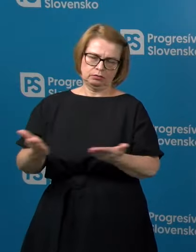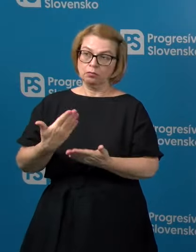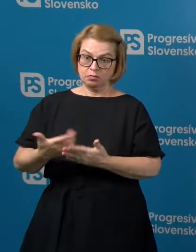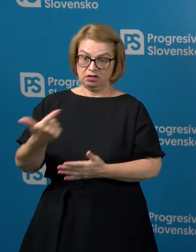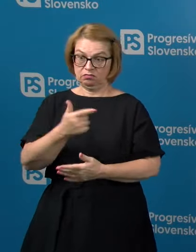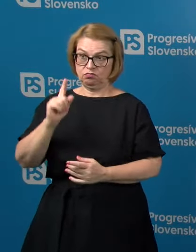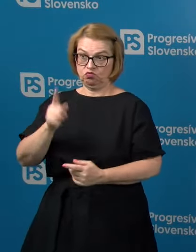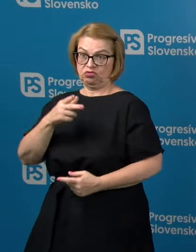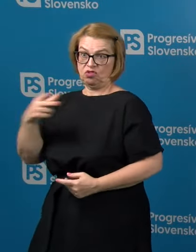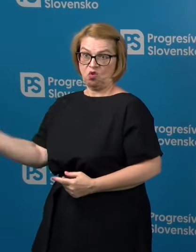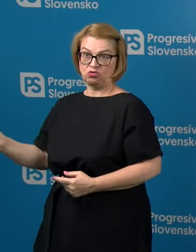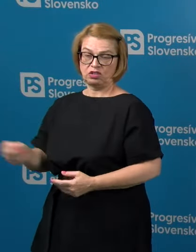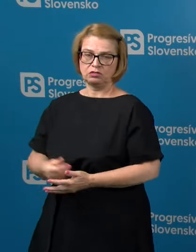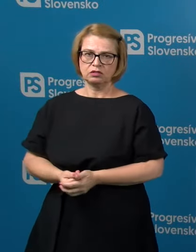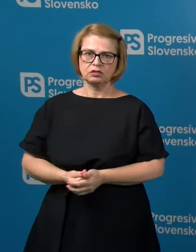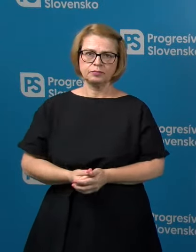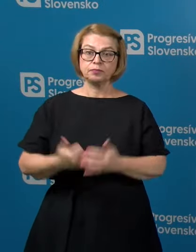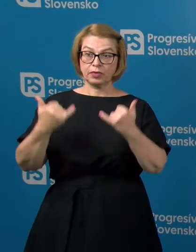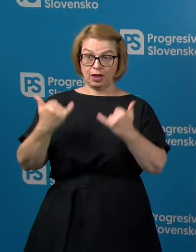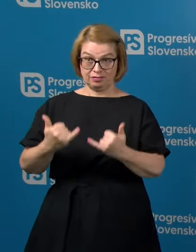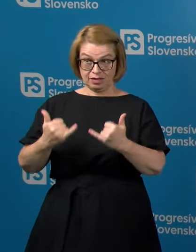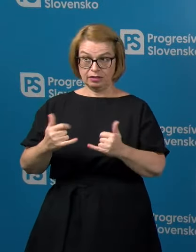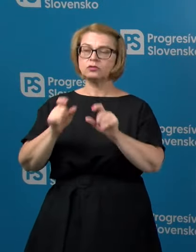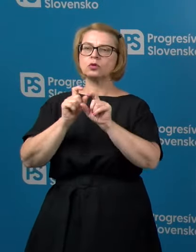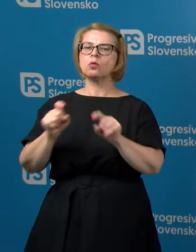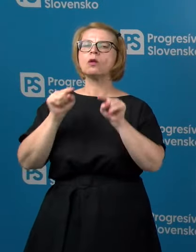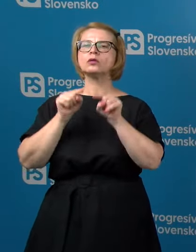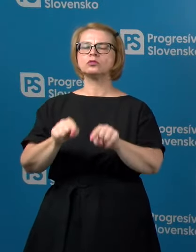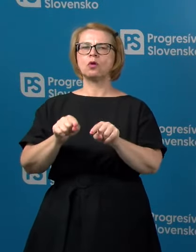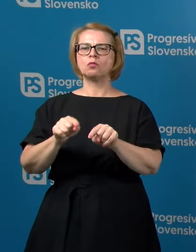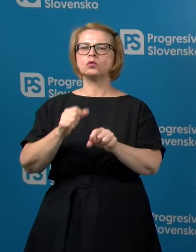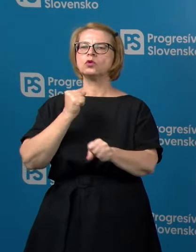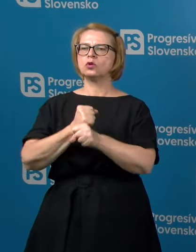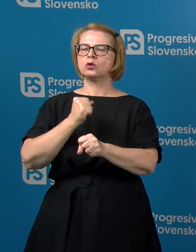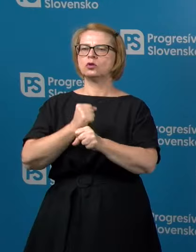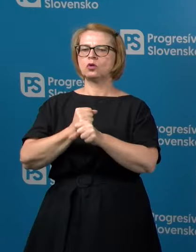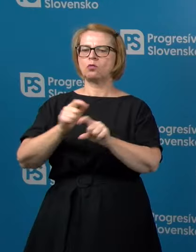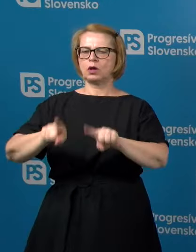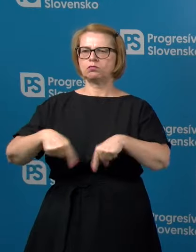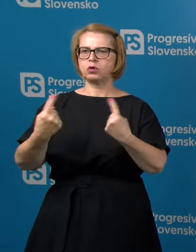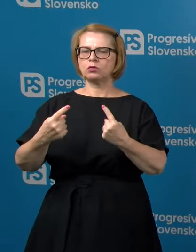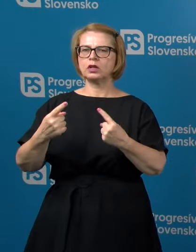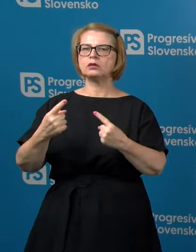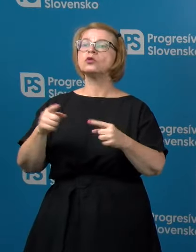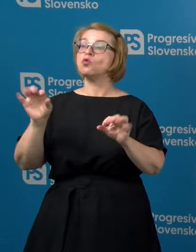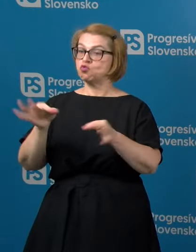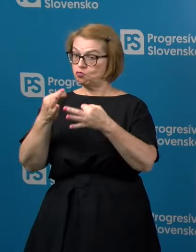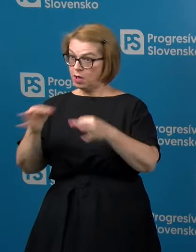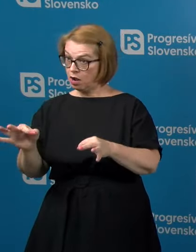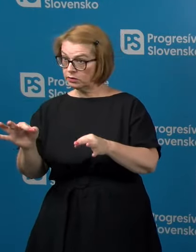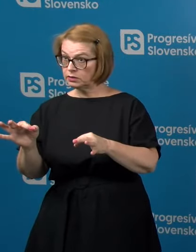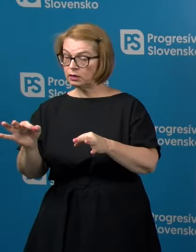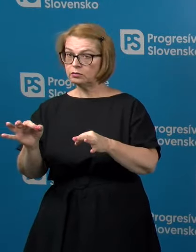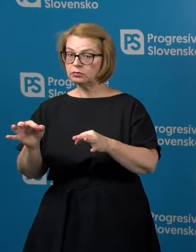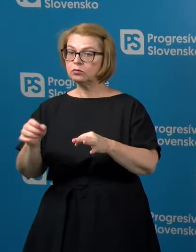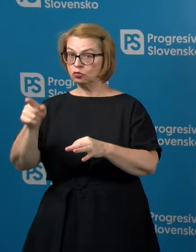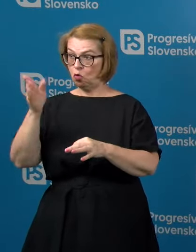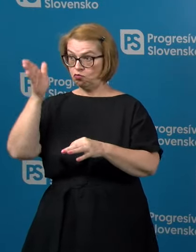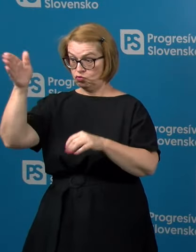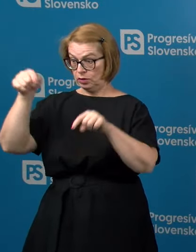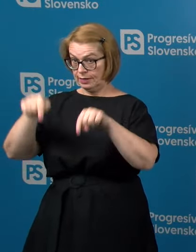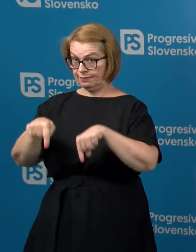odísť. A teraz, kvôli tomu, organizujú protest aj samotní umelci, ten bude